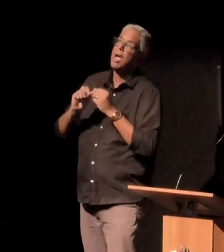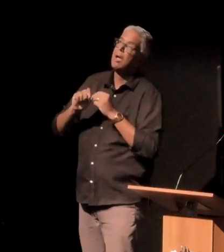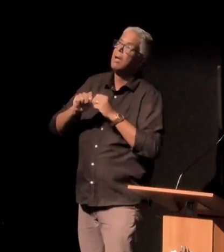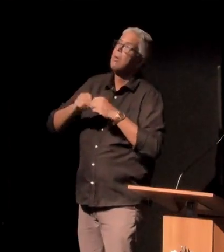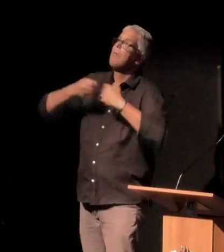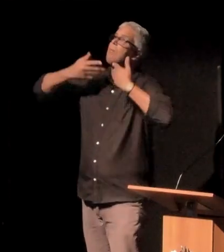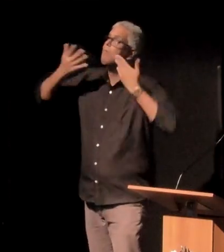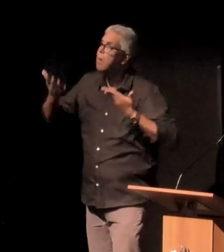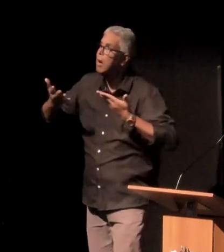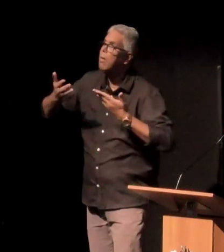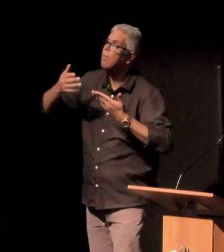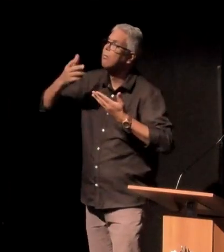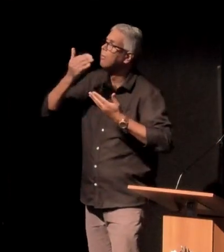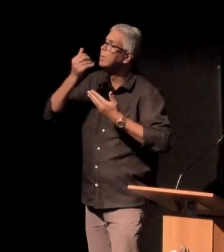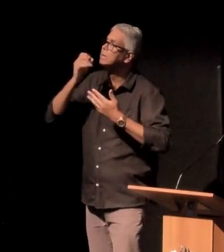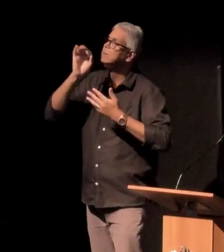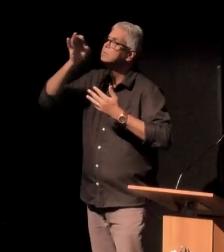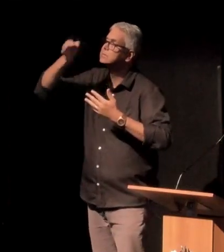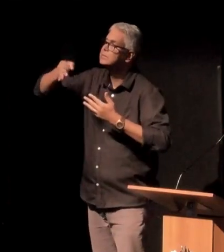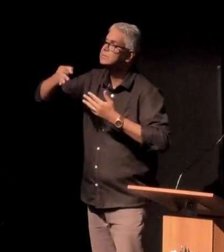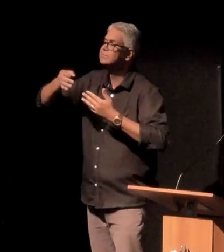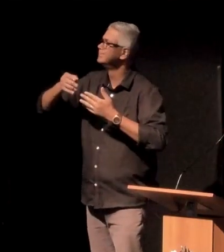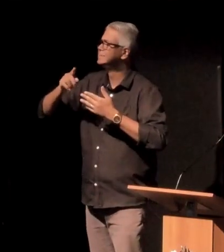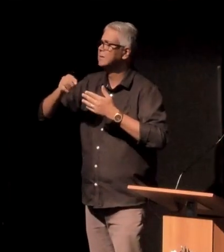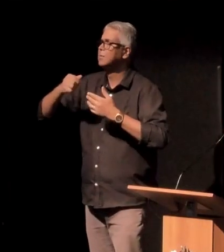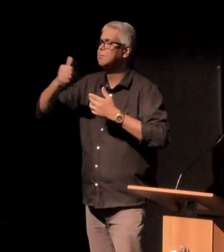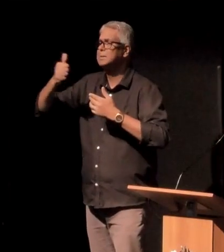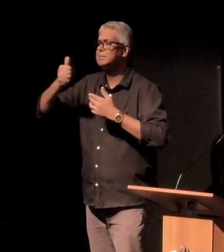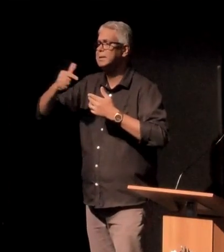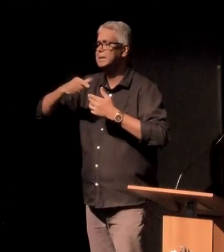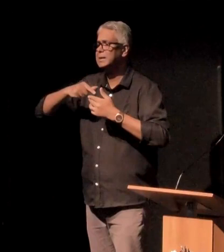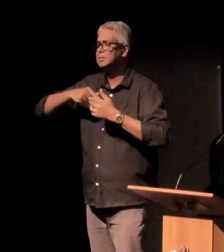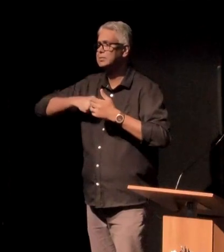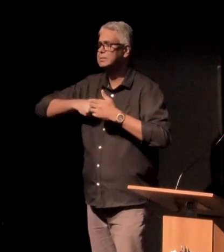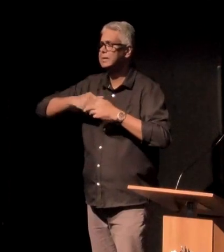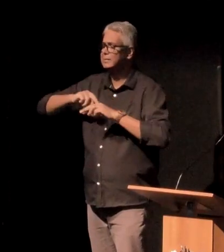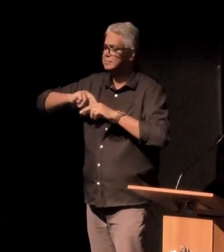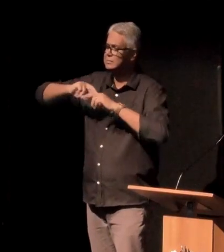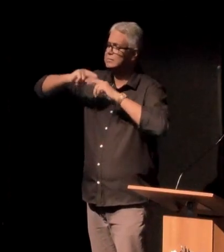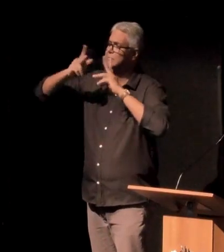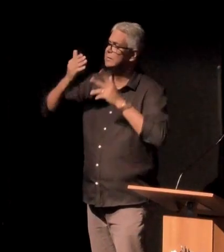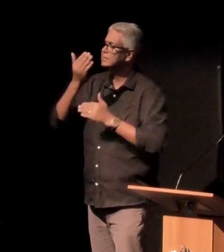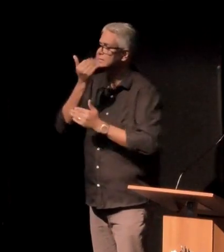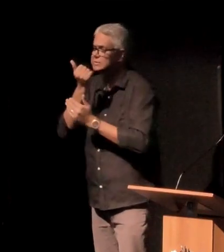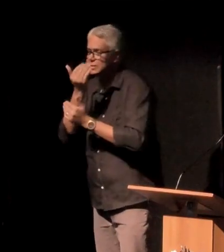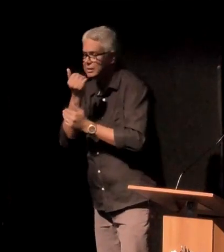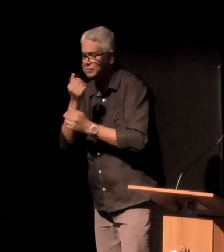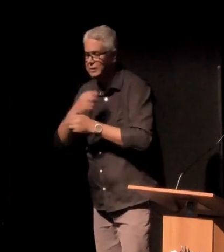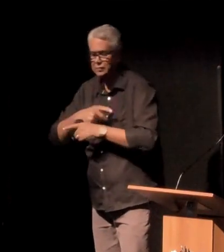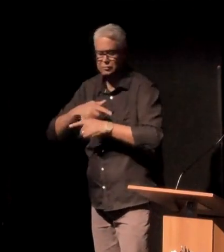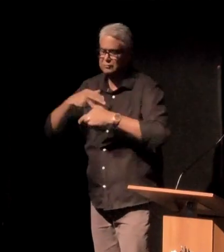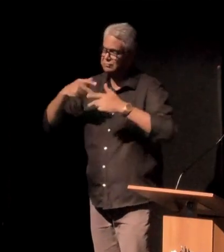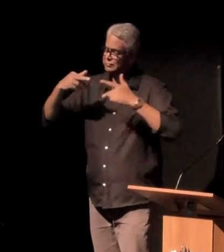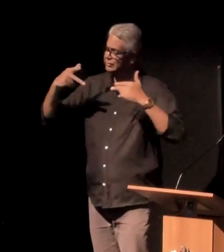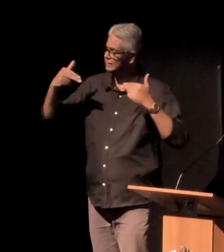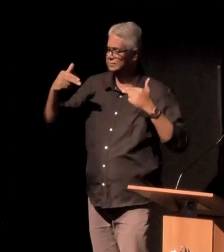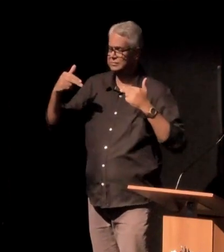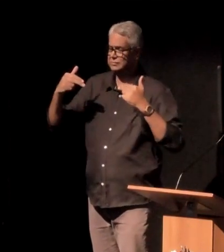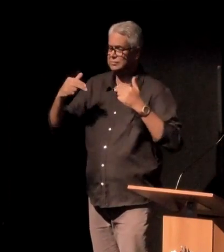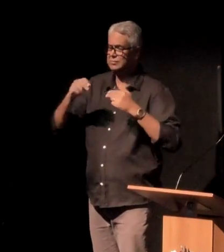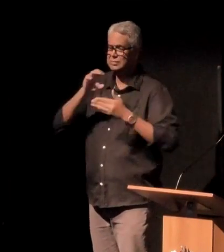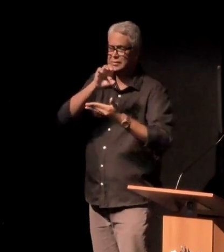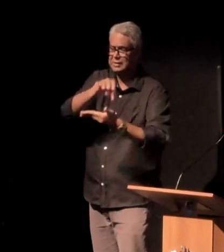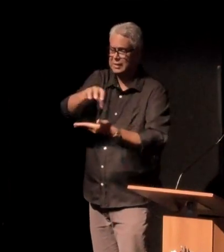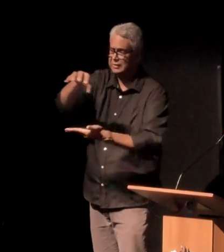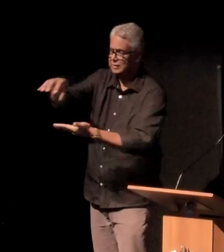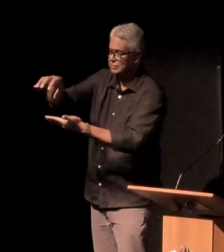sempre tem primeiro que tem uma diversidade muito grande dependendo de que lugar do país né e segundo